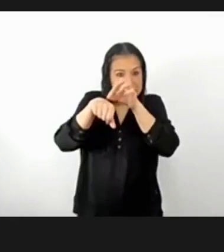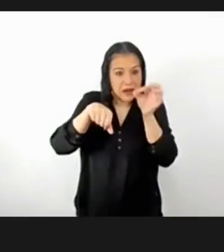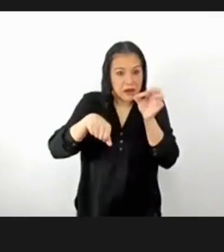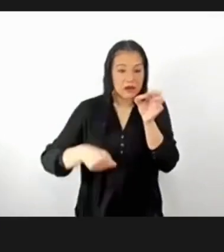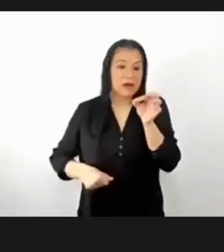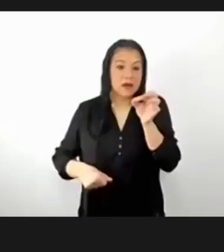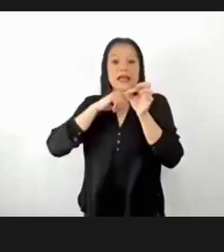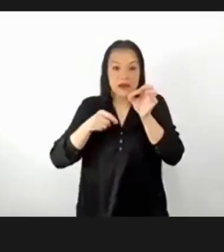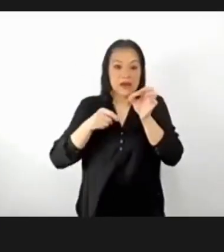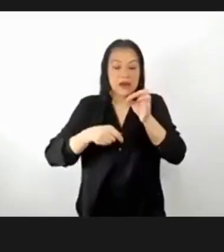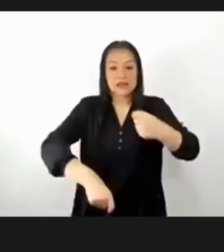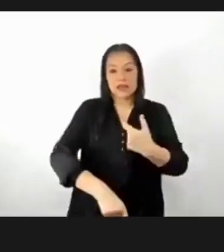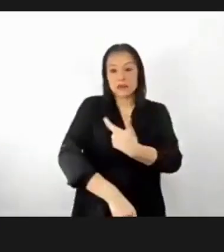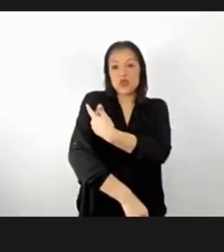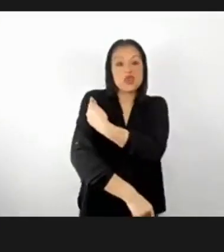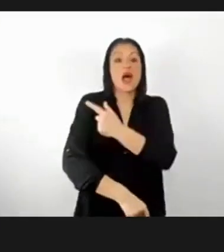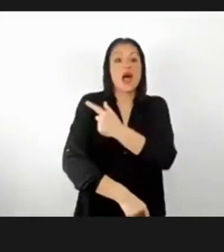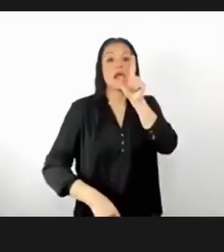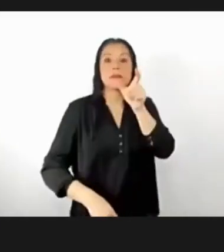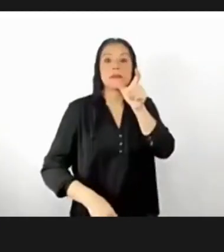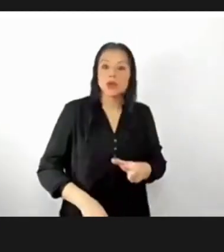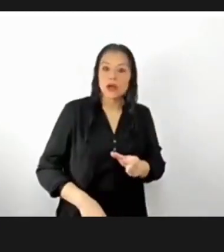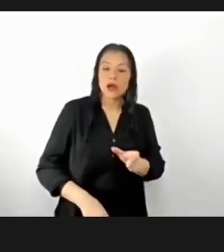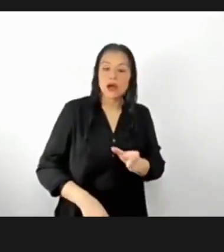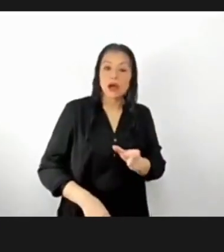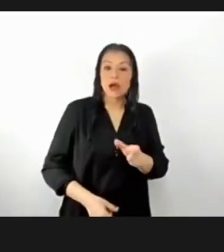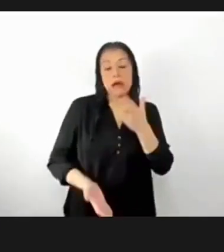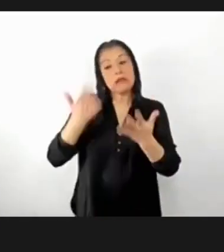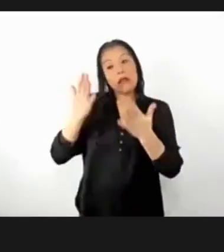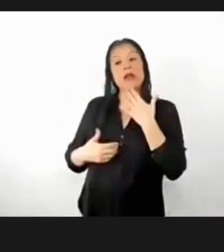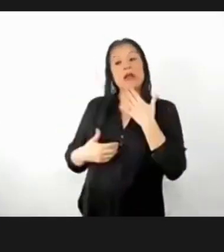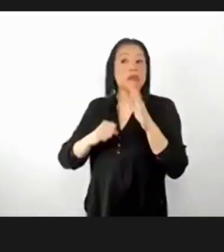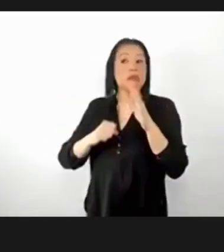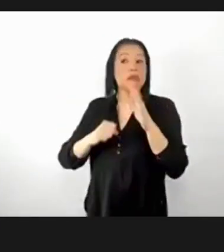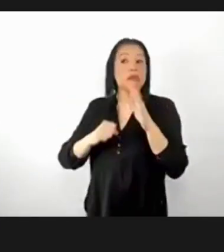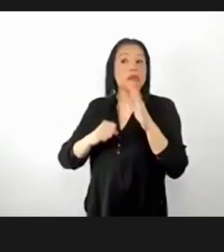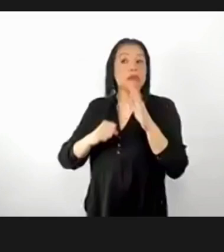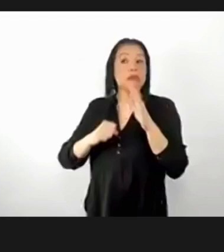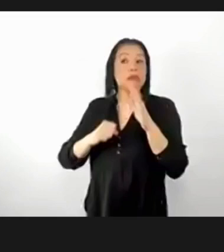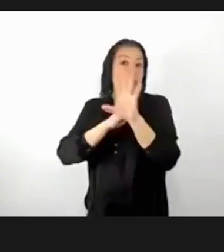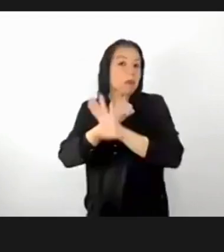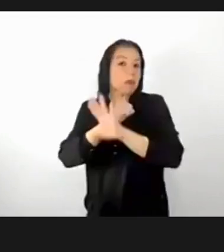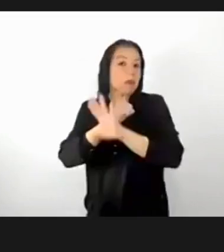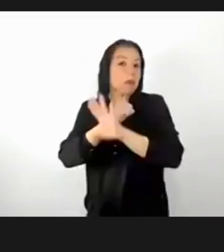y se la inyecto a una persona humana? ¿Habrá alguna defensa